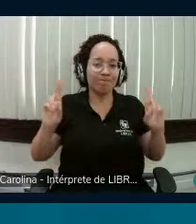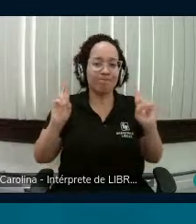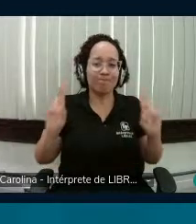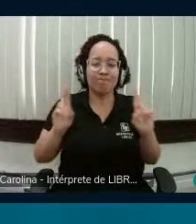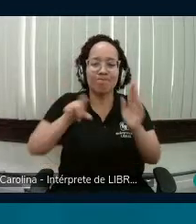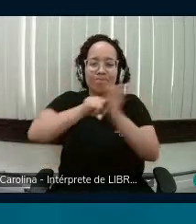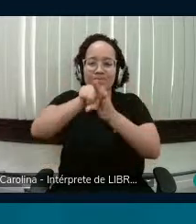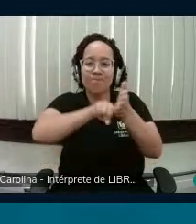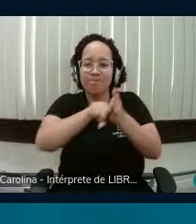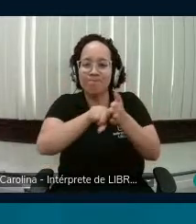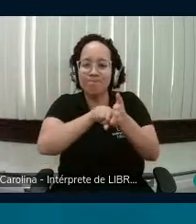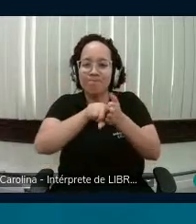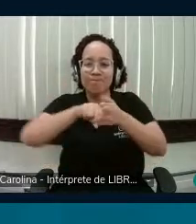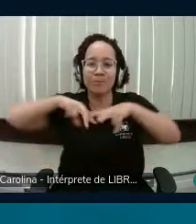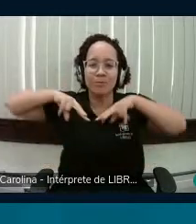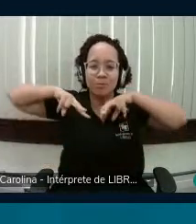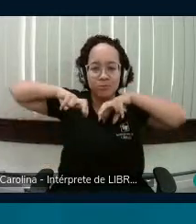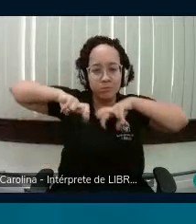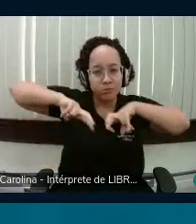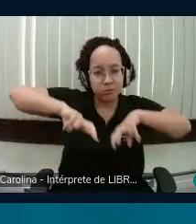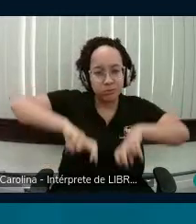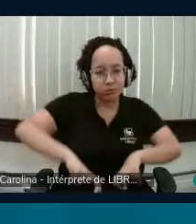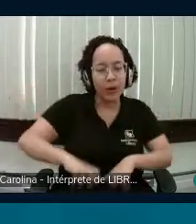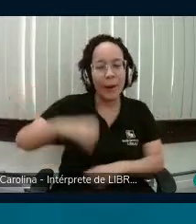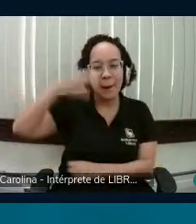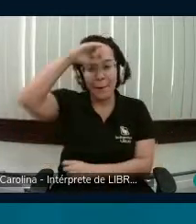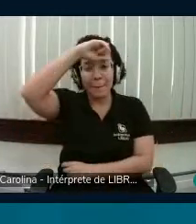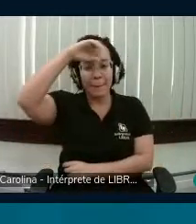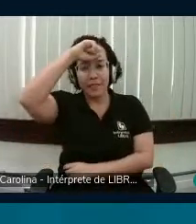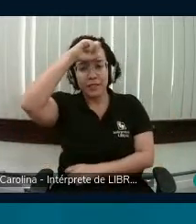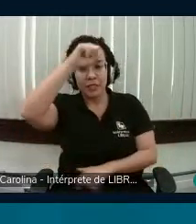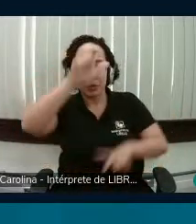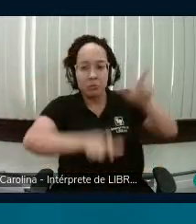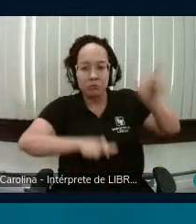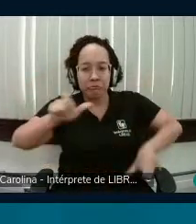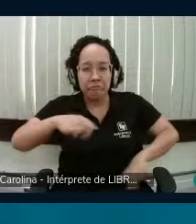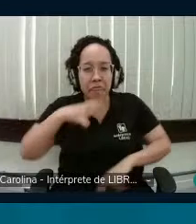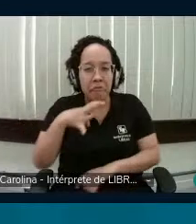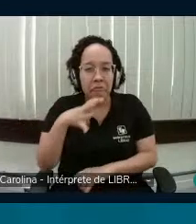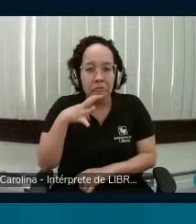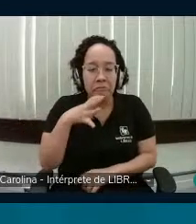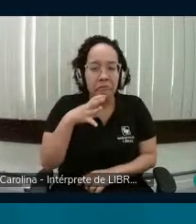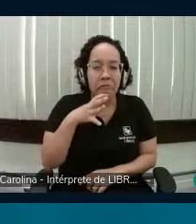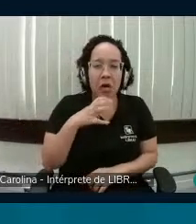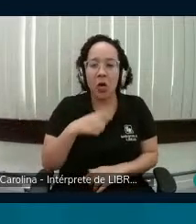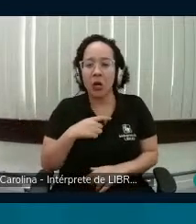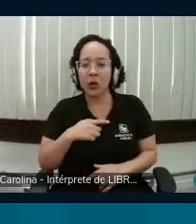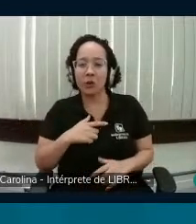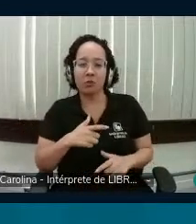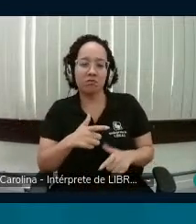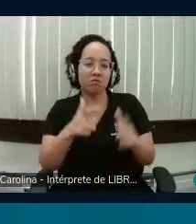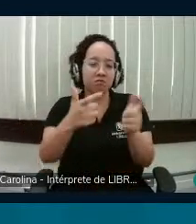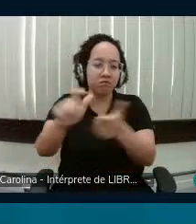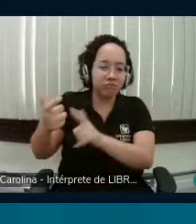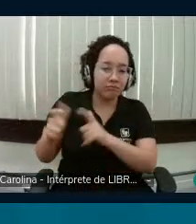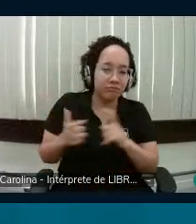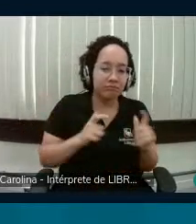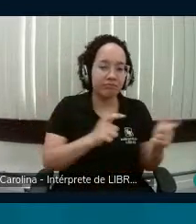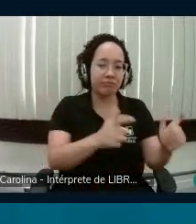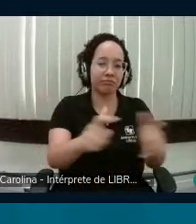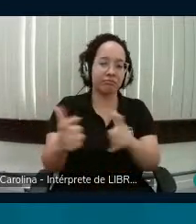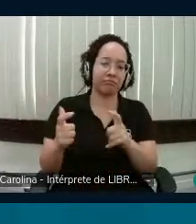de aprendizado, de conhecimento de outras pessoas, de outros universos, do ponto de vista